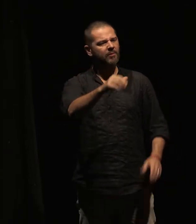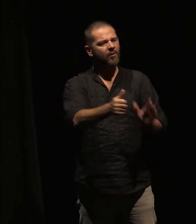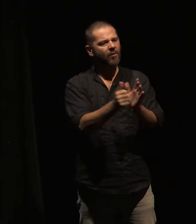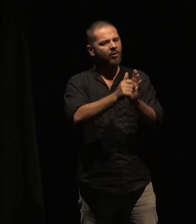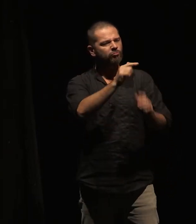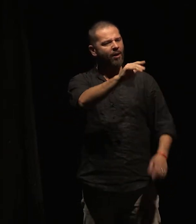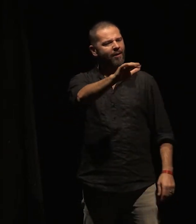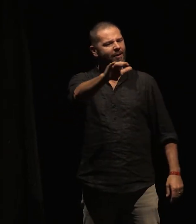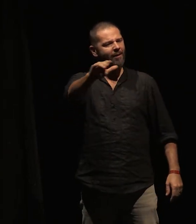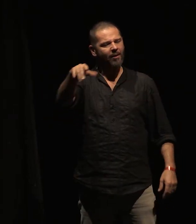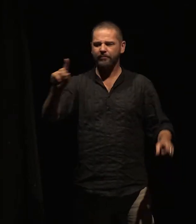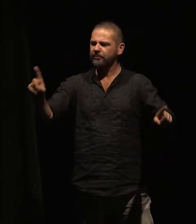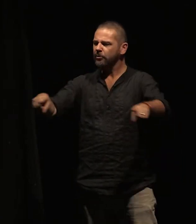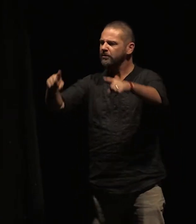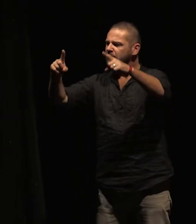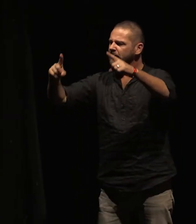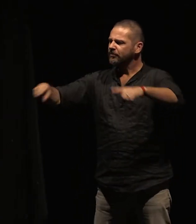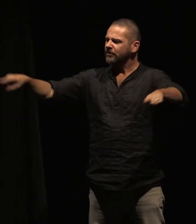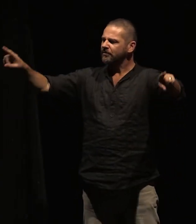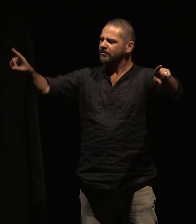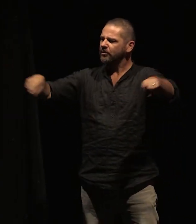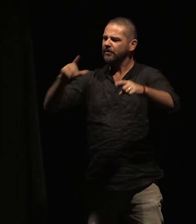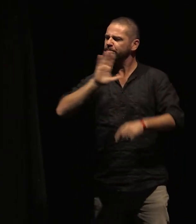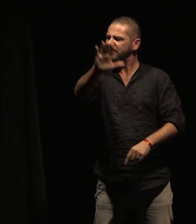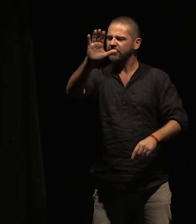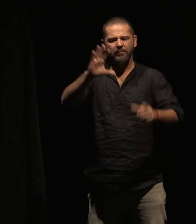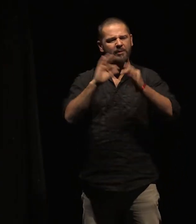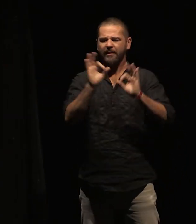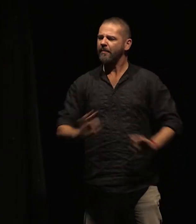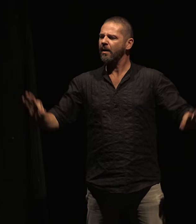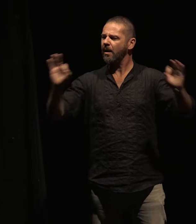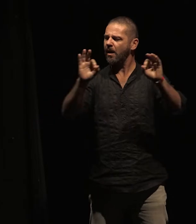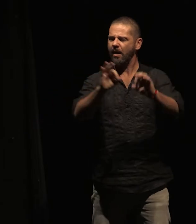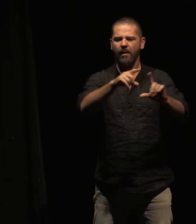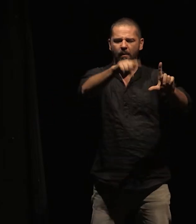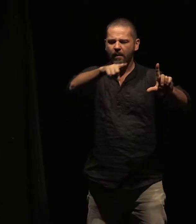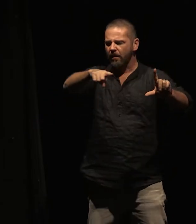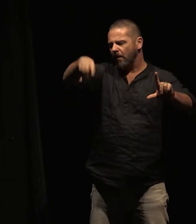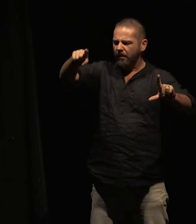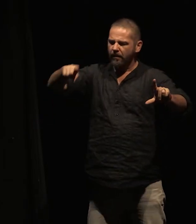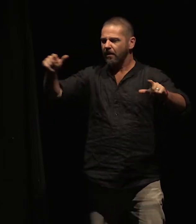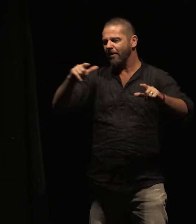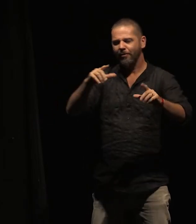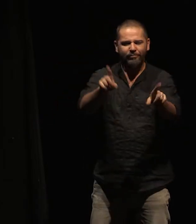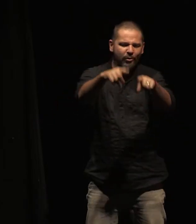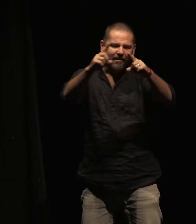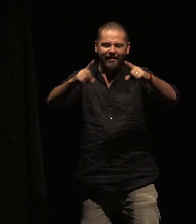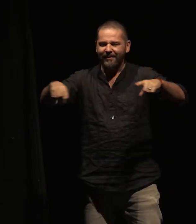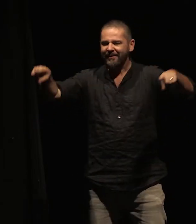proclame qu'elle est musique sans fournir d'explication. Elle jaillit et n'accompagne pas, elle est l'une des âmes visibles ou